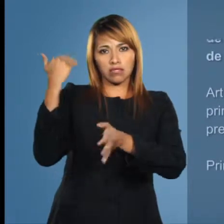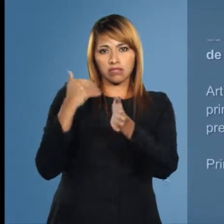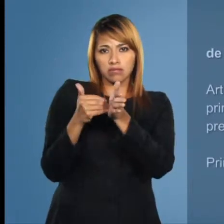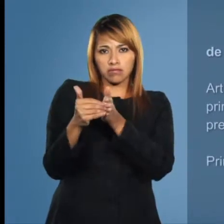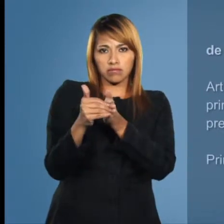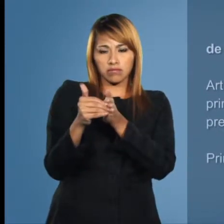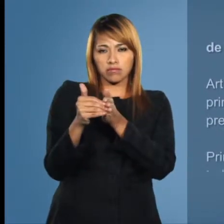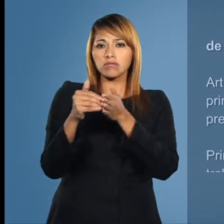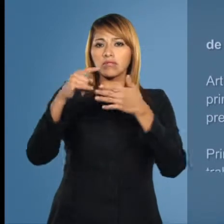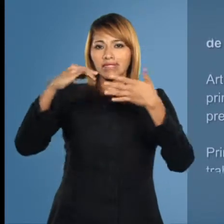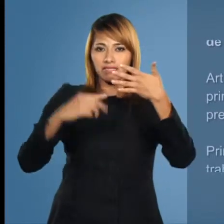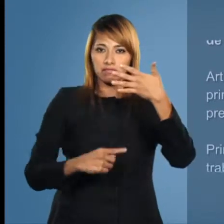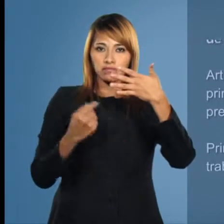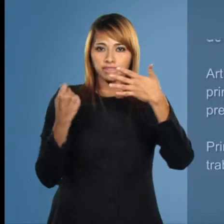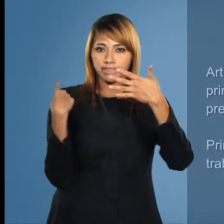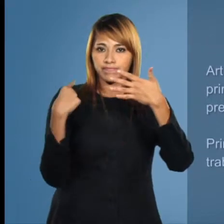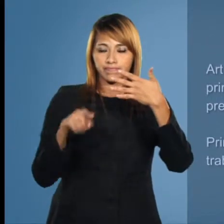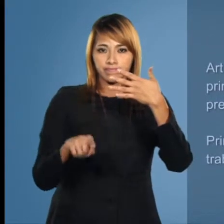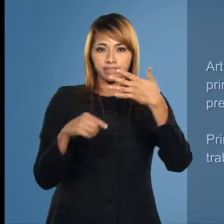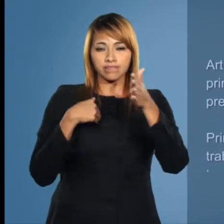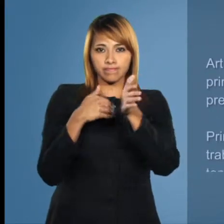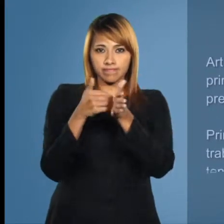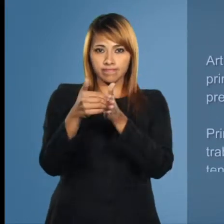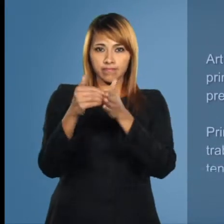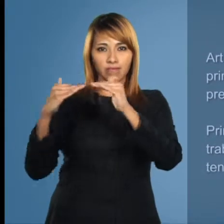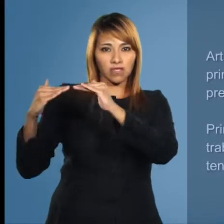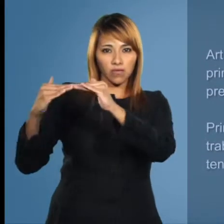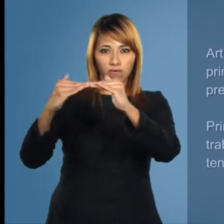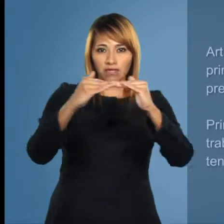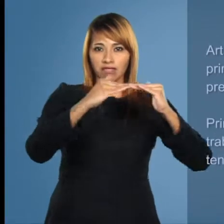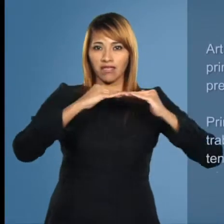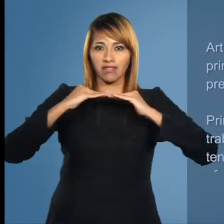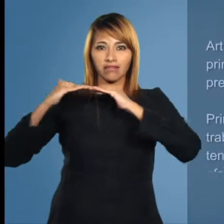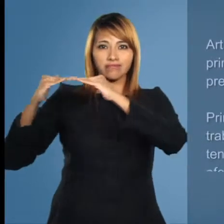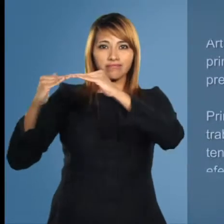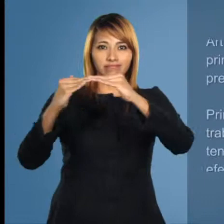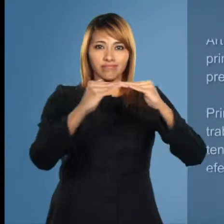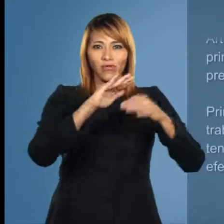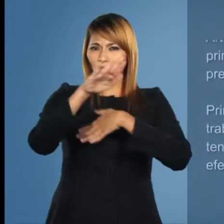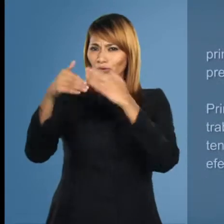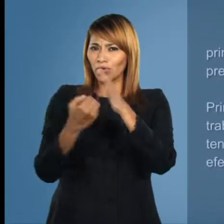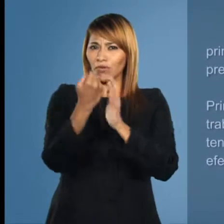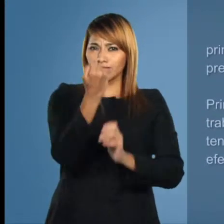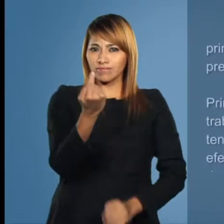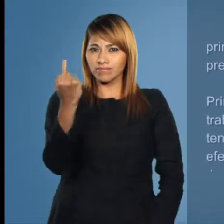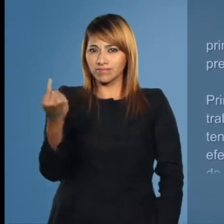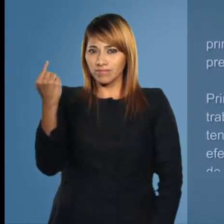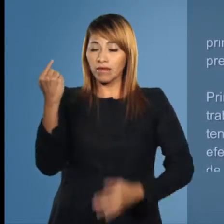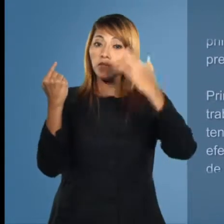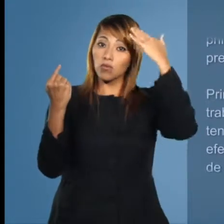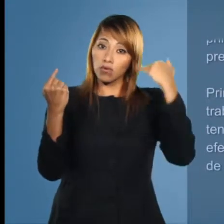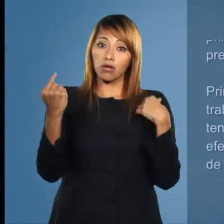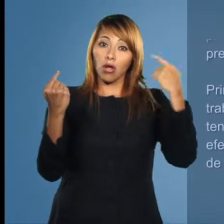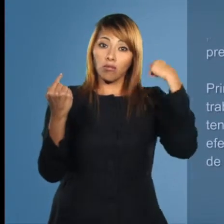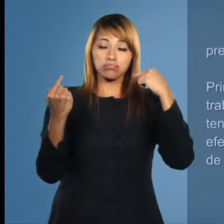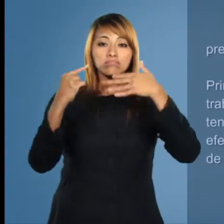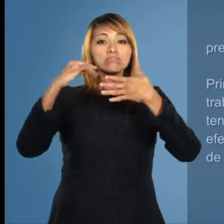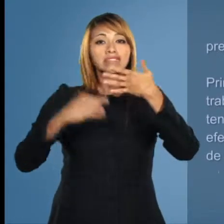principios rectores de la presente ley. Principio de igualdad. Todo trabajador y trabajadora tendrá derecho